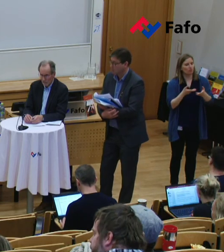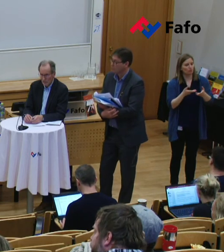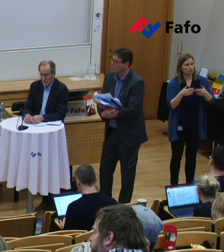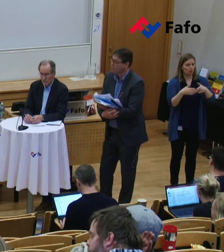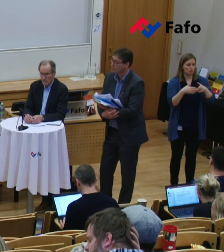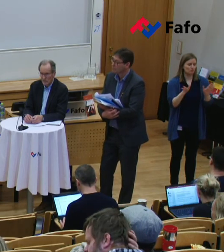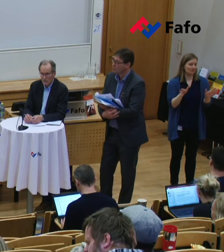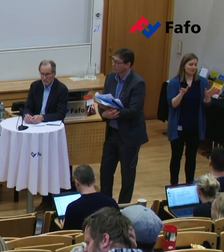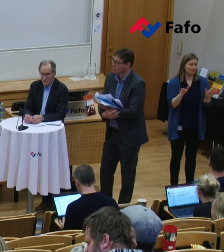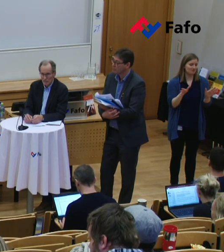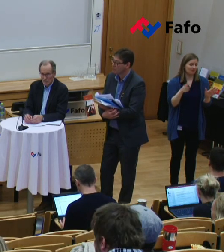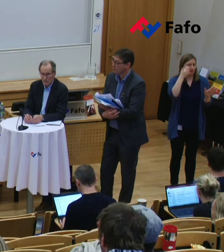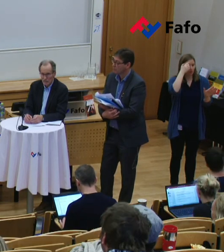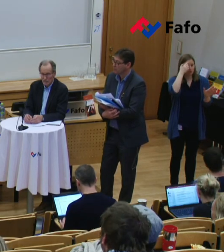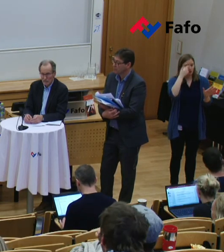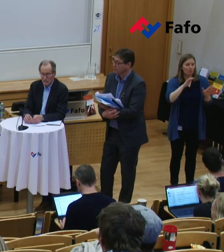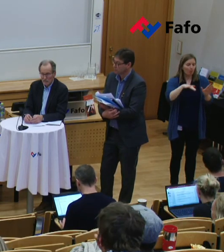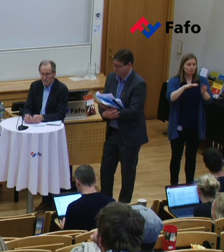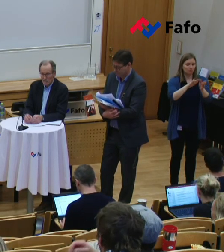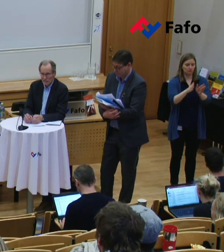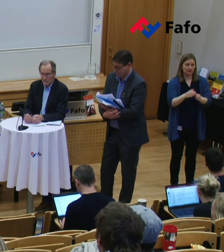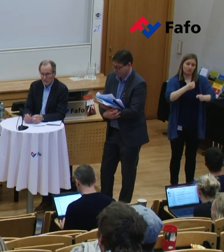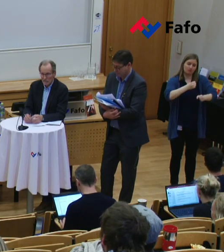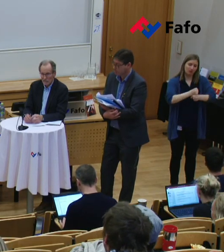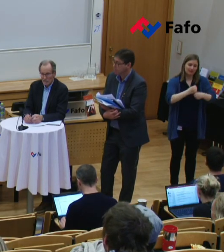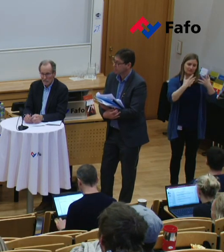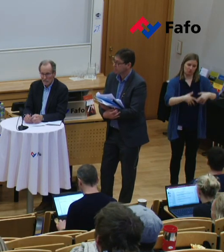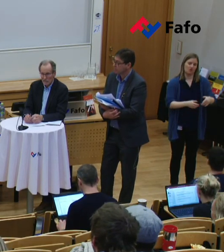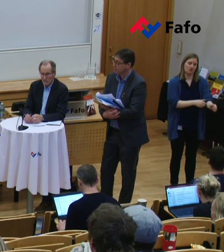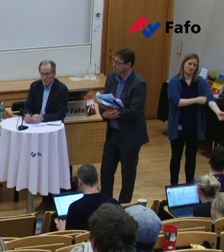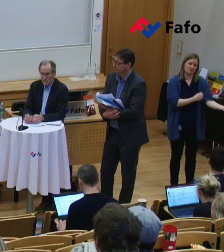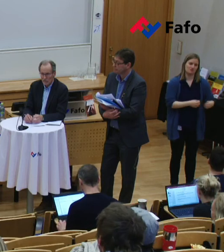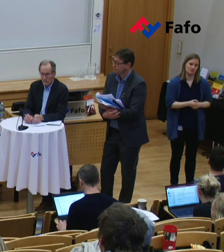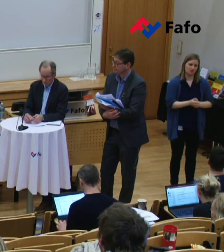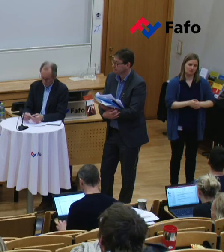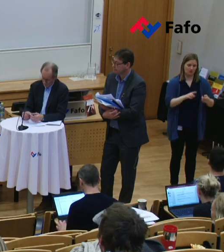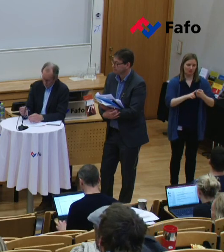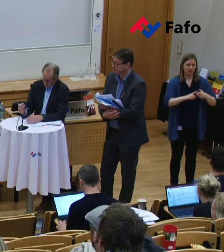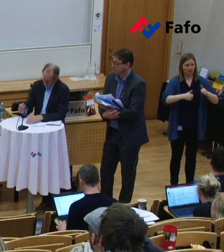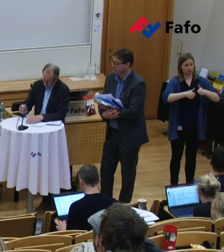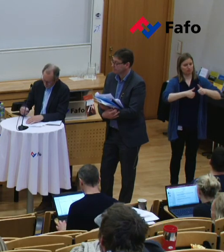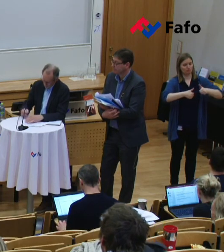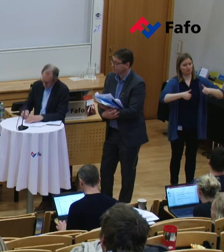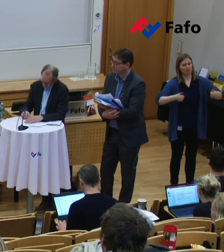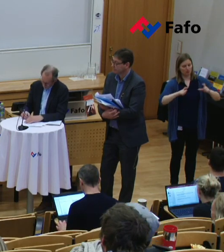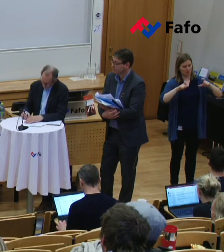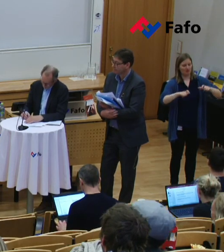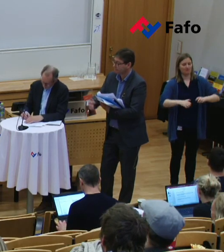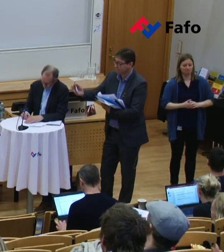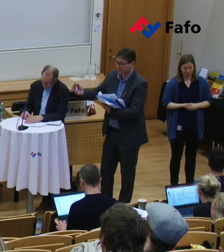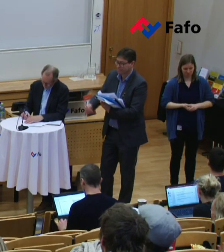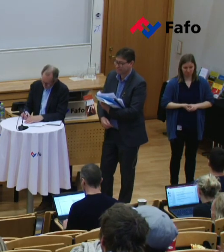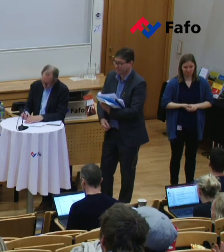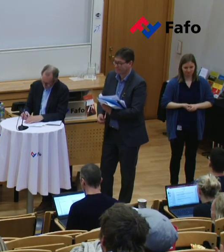utvidet kunnskap om modeller som faktisk fungerer, men det et mye større bilde.